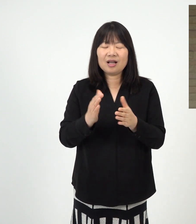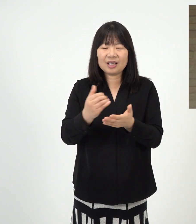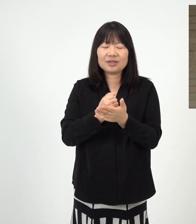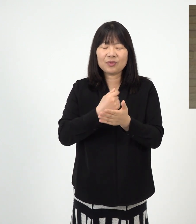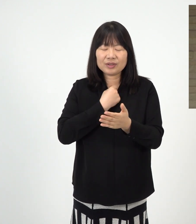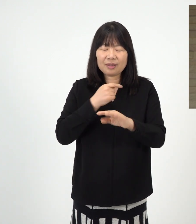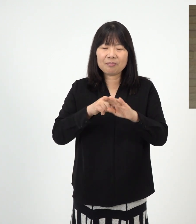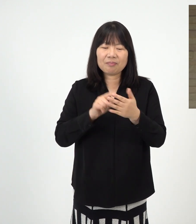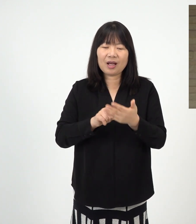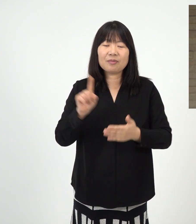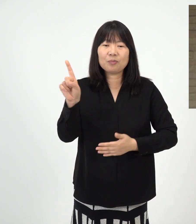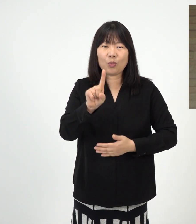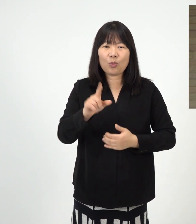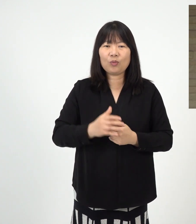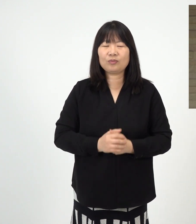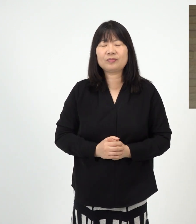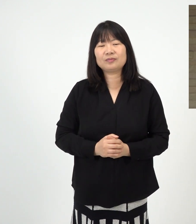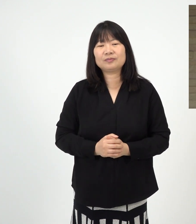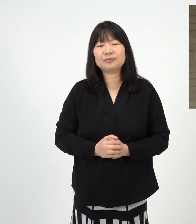원한다면